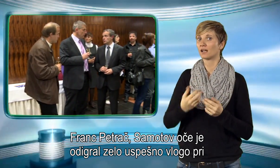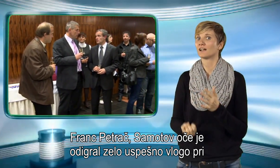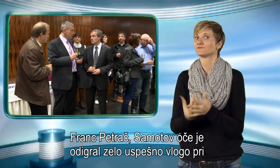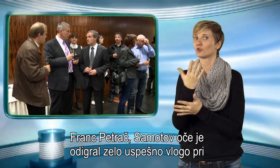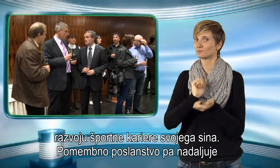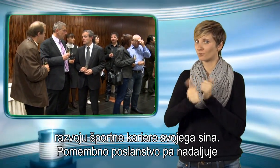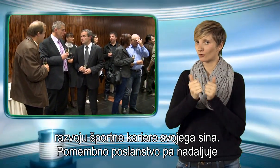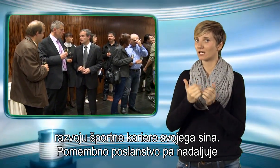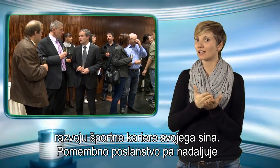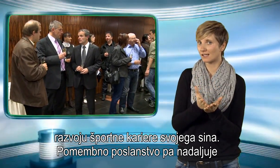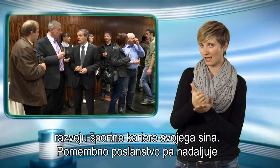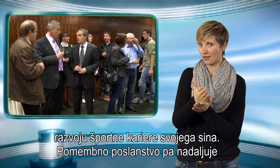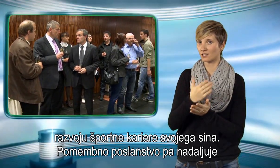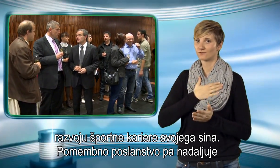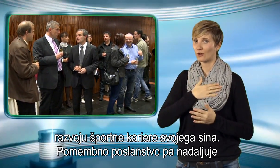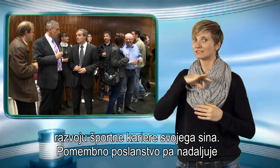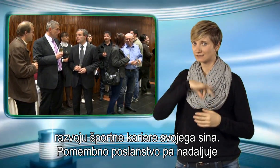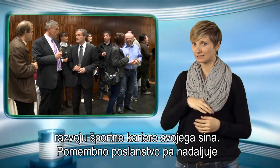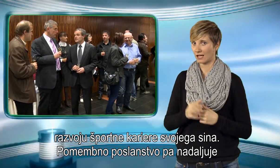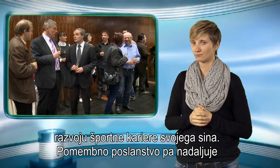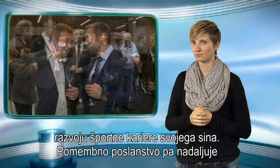športne kariere svojega sina.